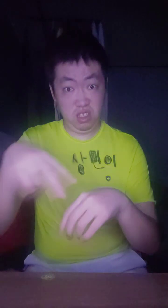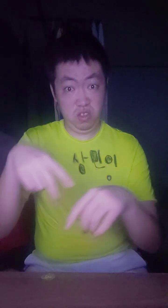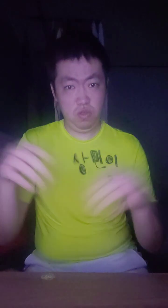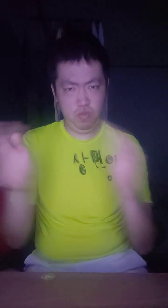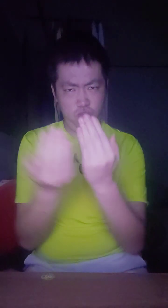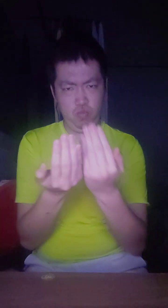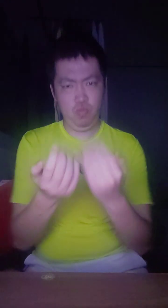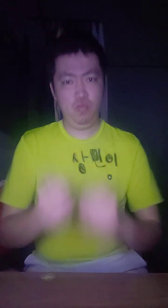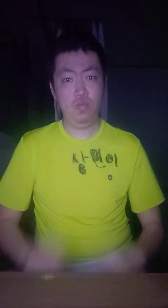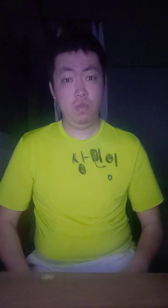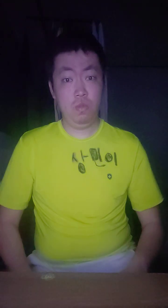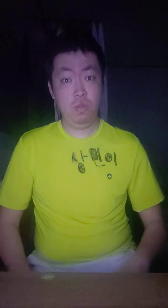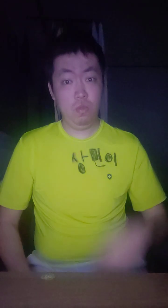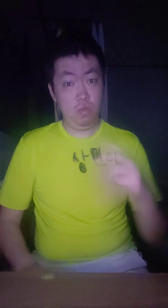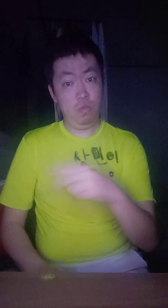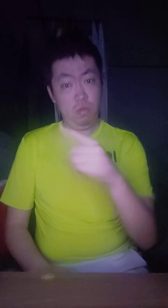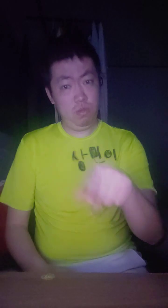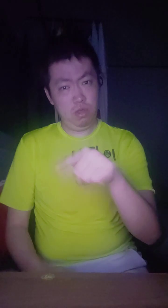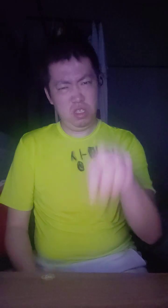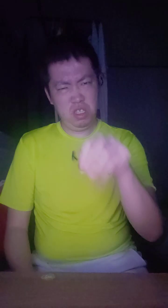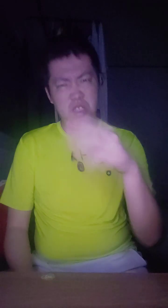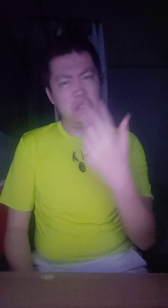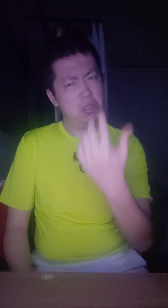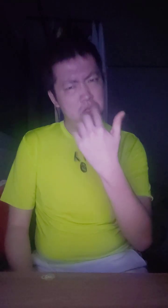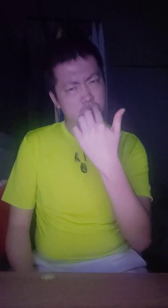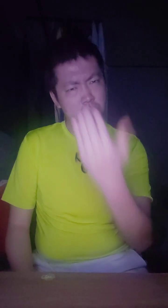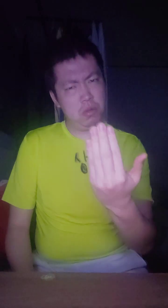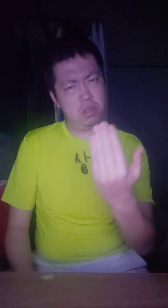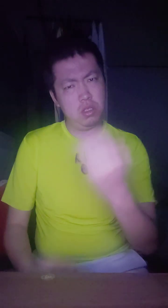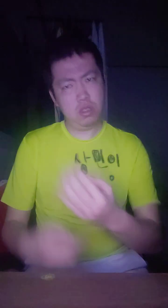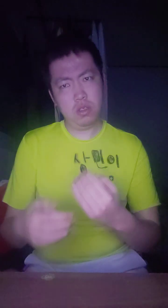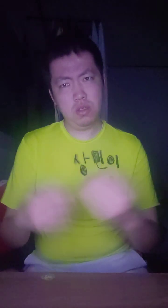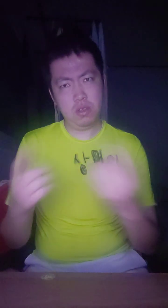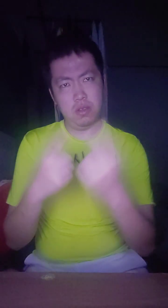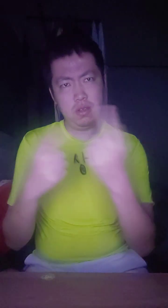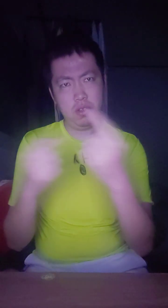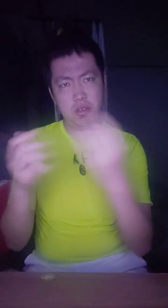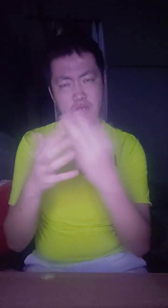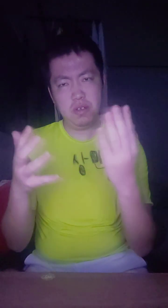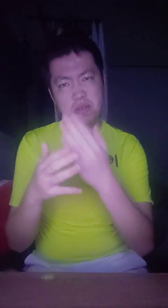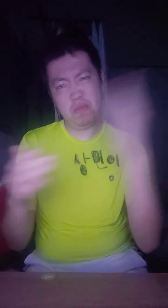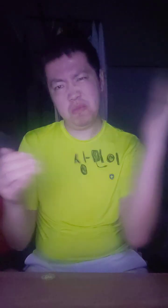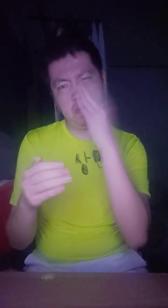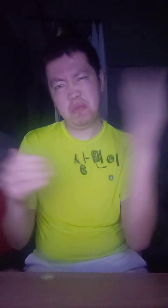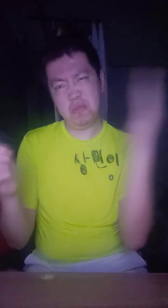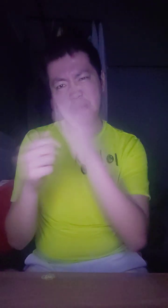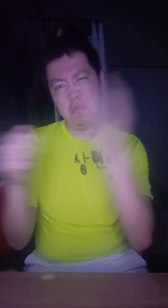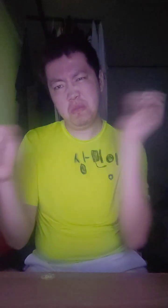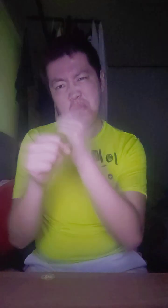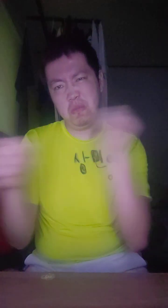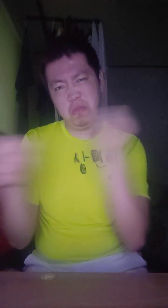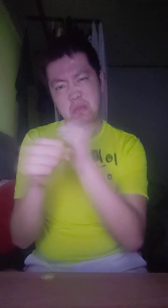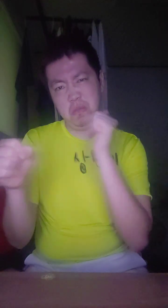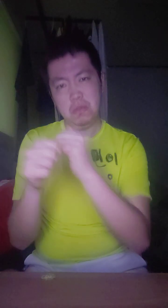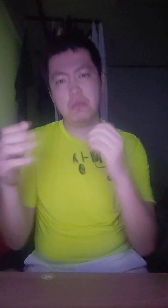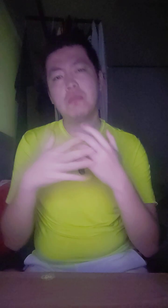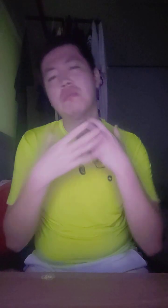따라붙습니다. 앞서가던 남성에게 말을 거는가 싶더니 갑자기 남성을 때리기 시작합니다. 목을 잡고